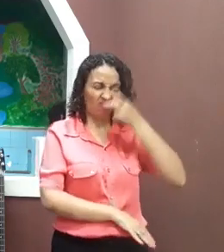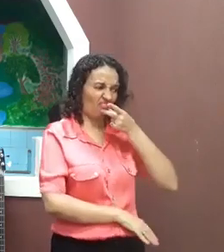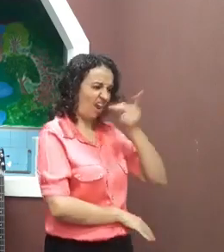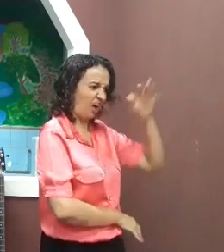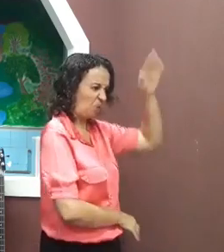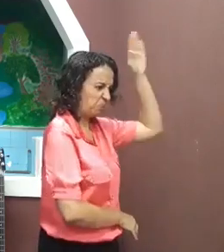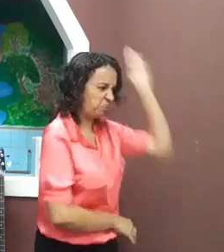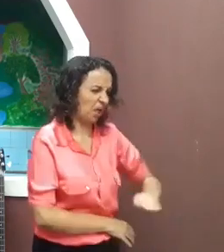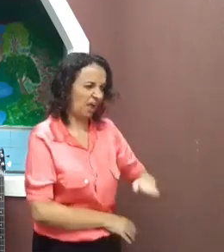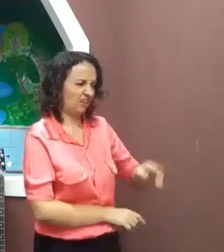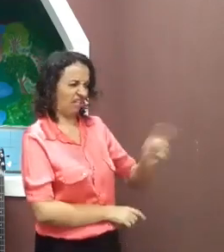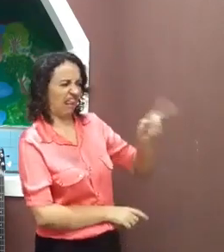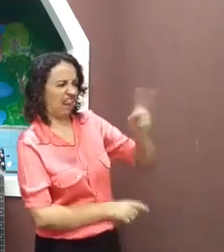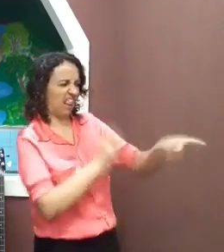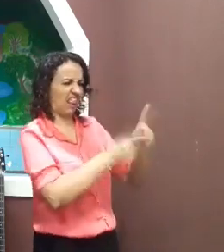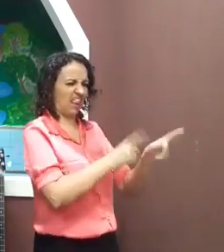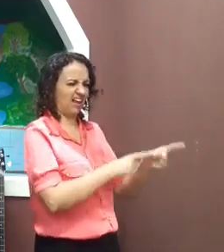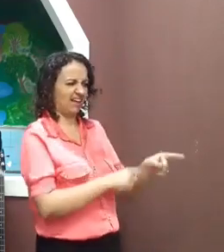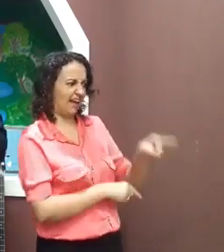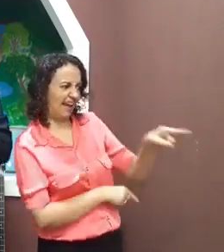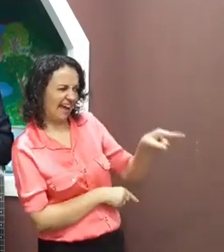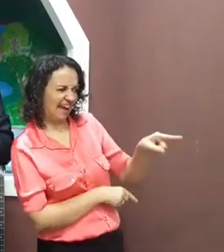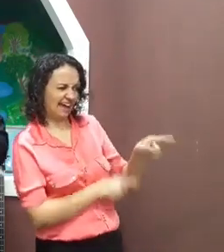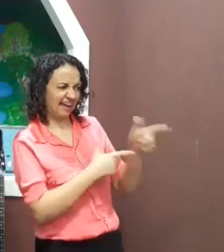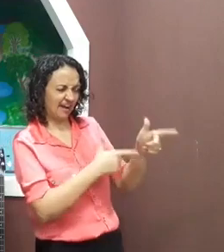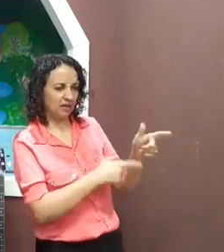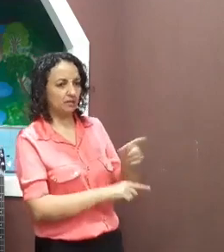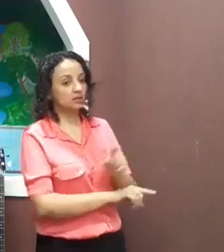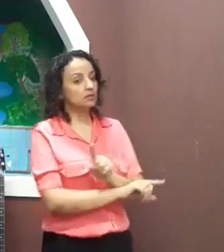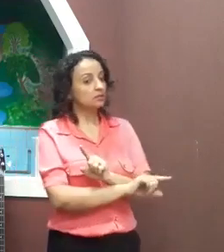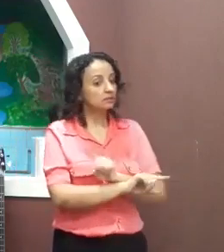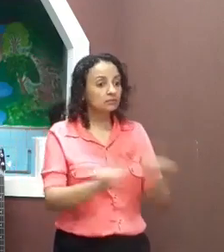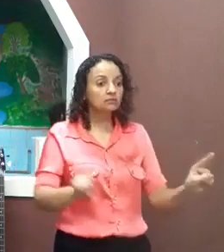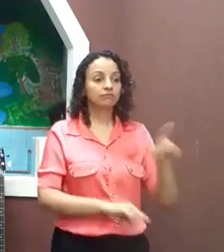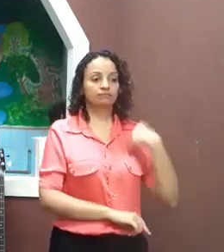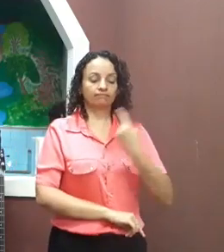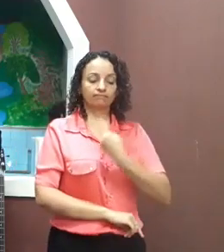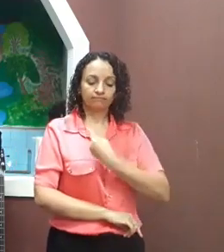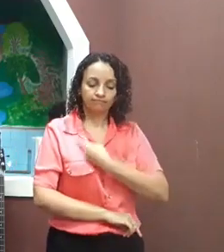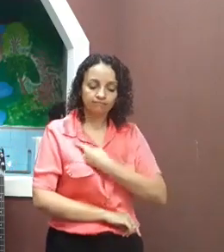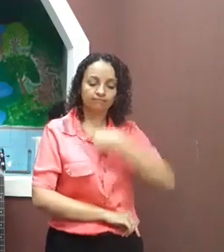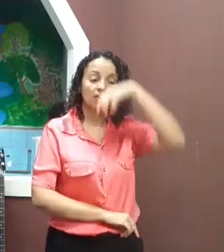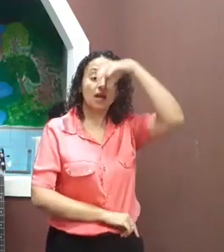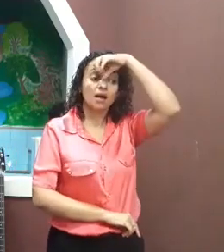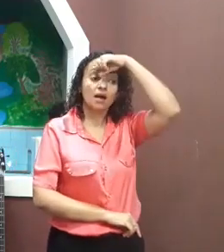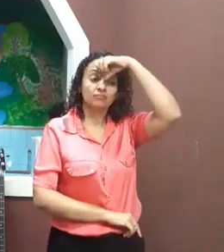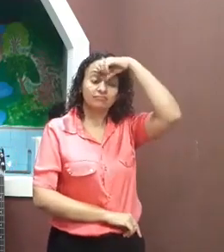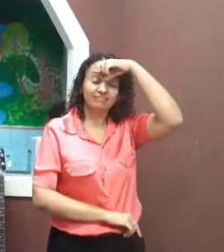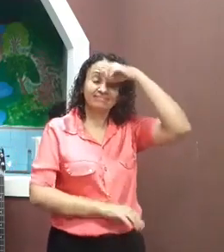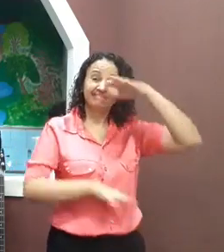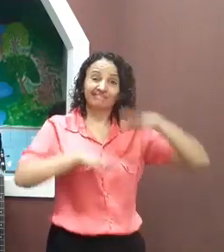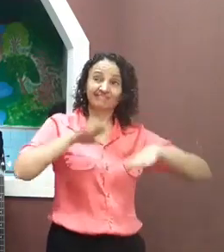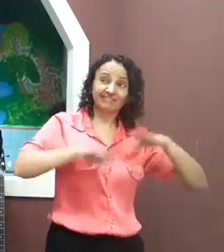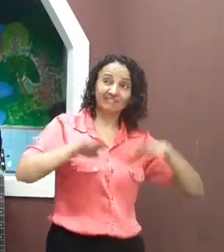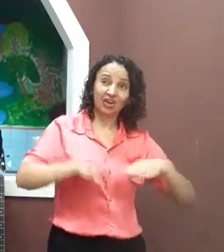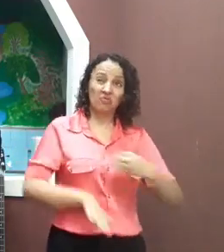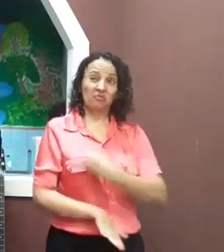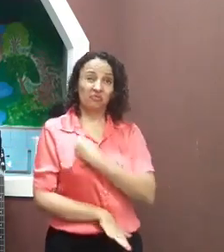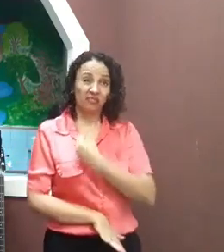libertar disso. Às vezes, meus irmãos, nós aprendemos a viver um ciclo de derrota.